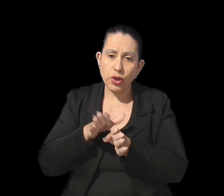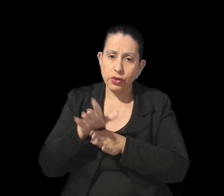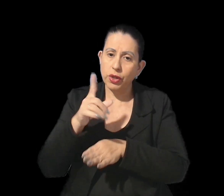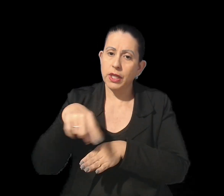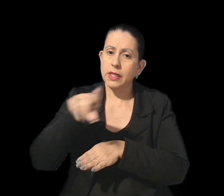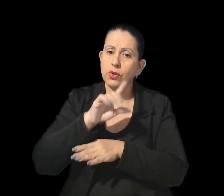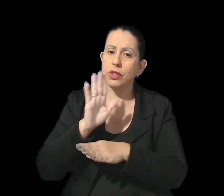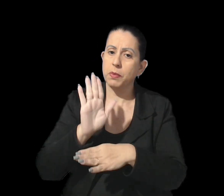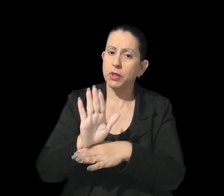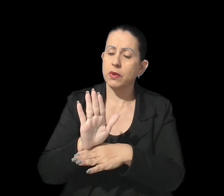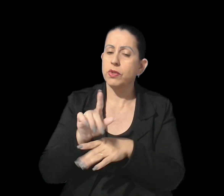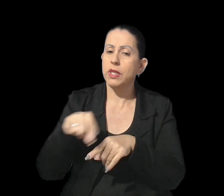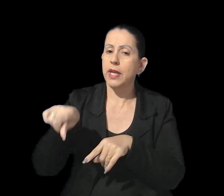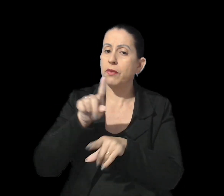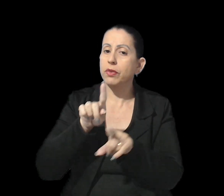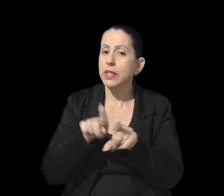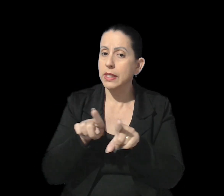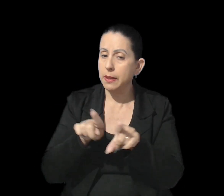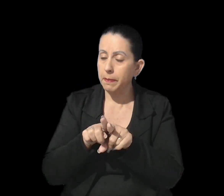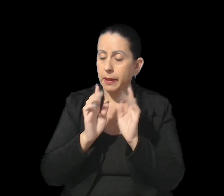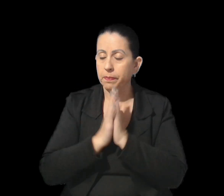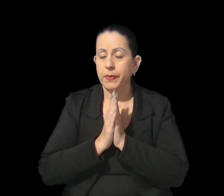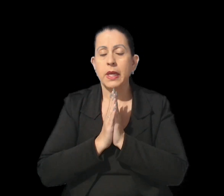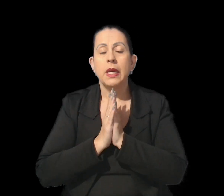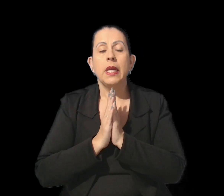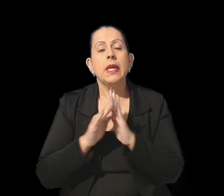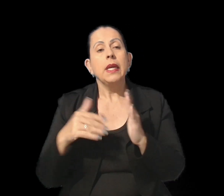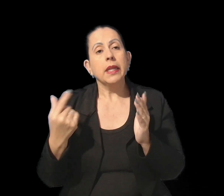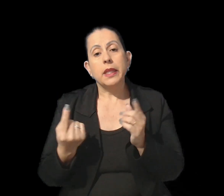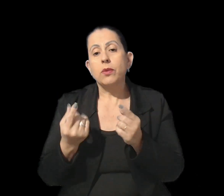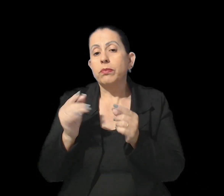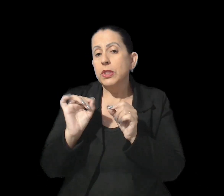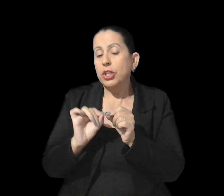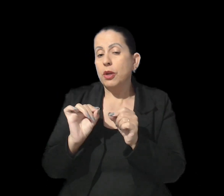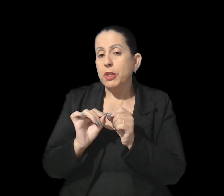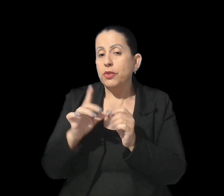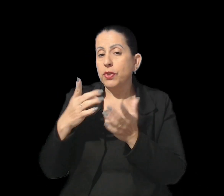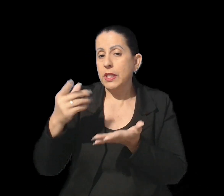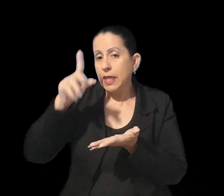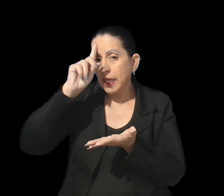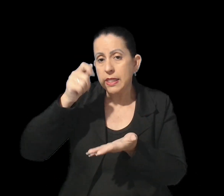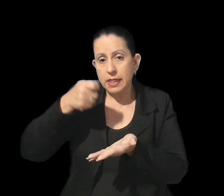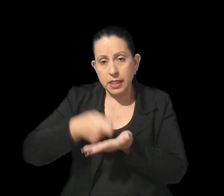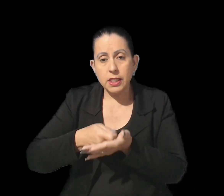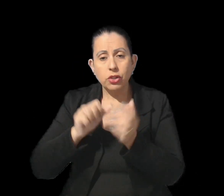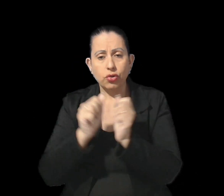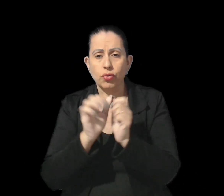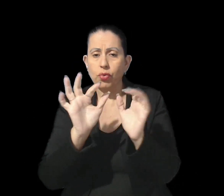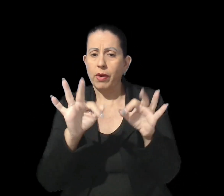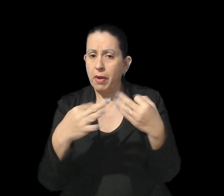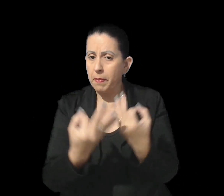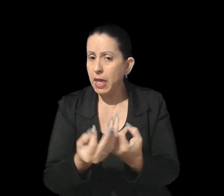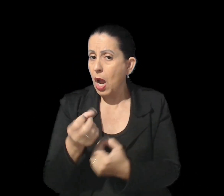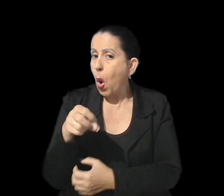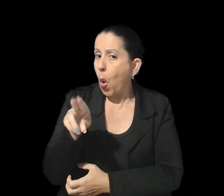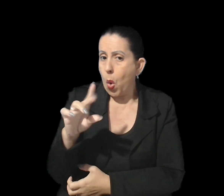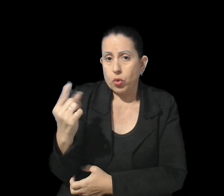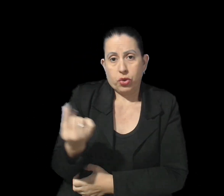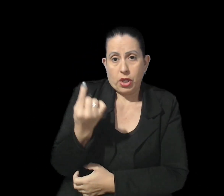e orientações possam auxiliar vocês também. Então, geralmente você decide junto com a família ou